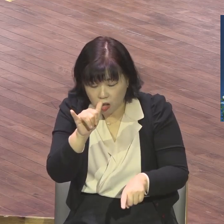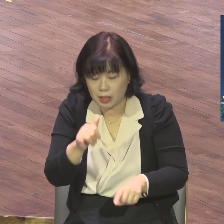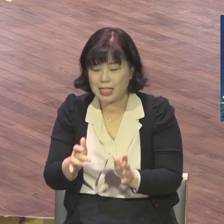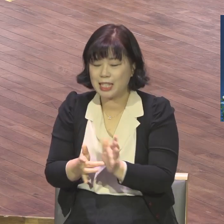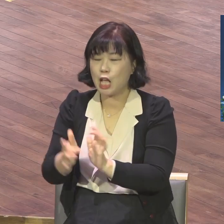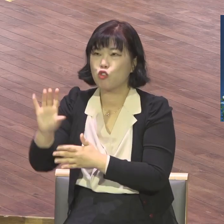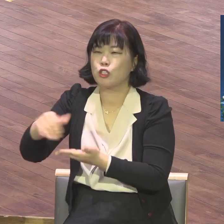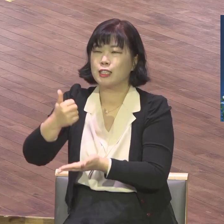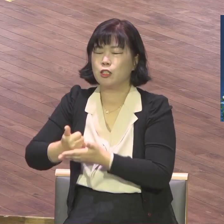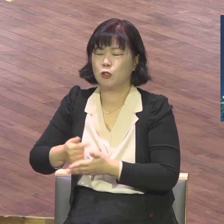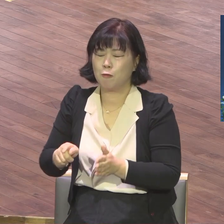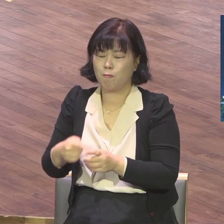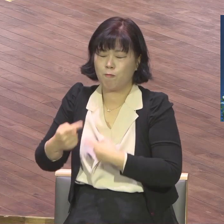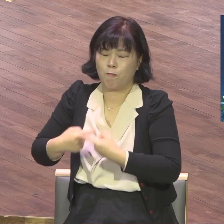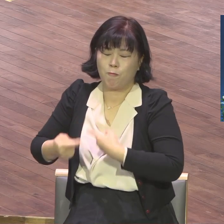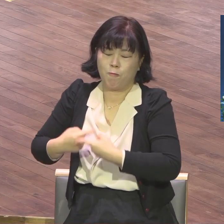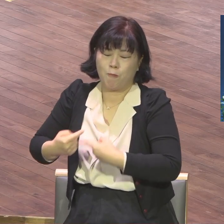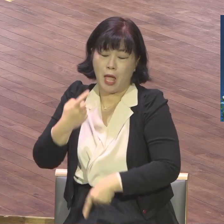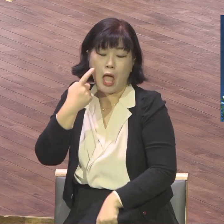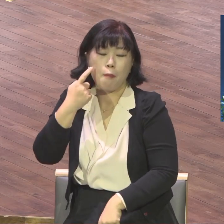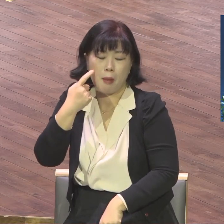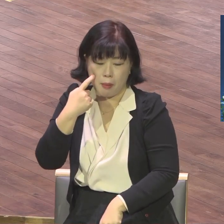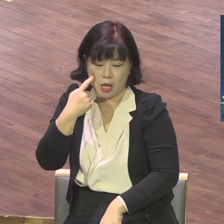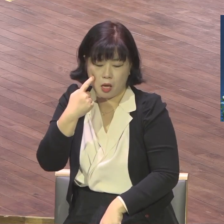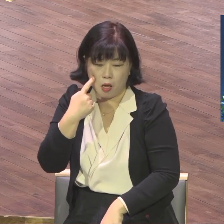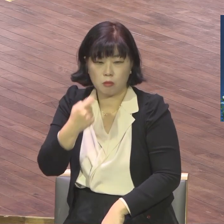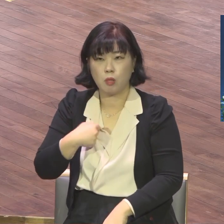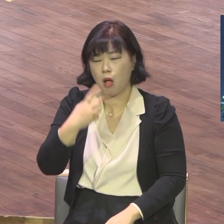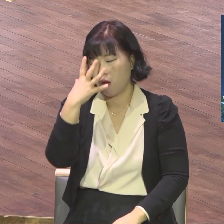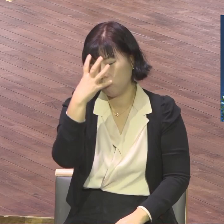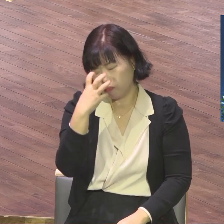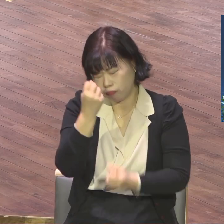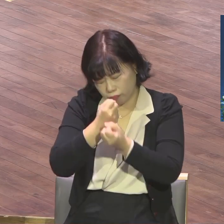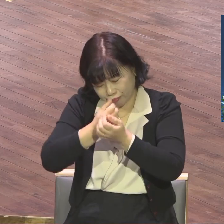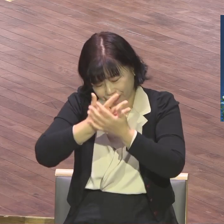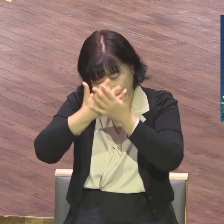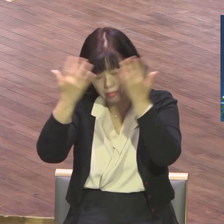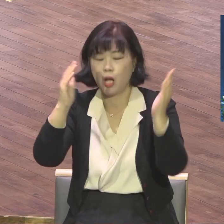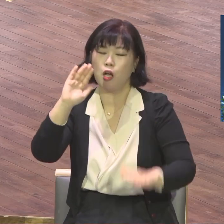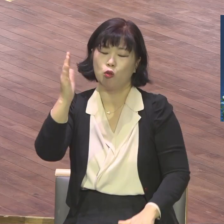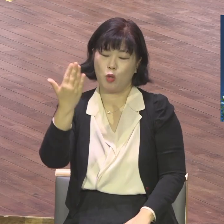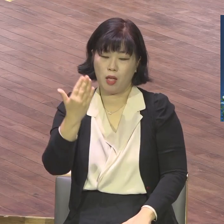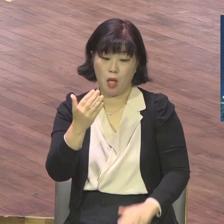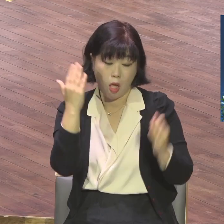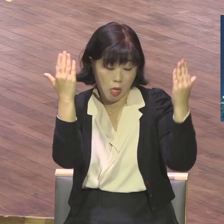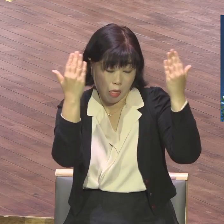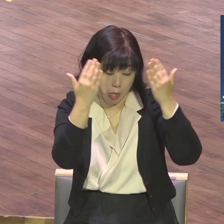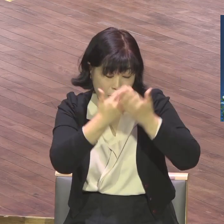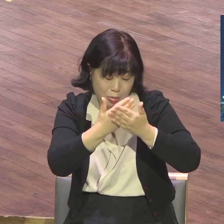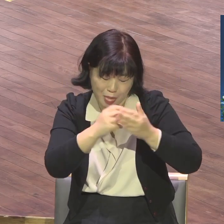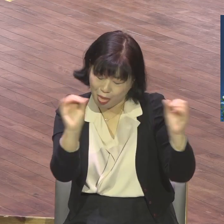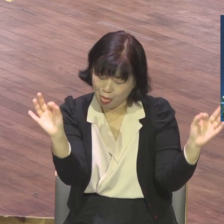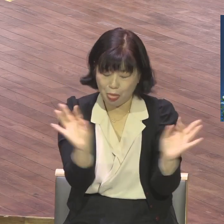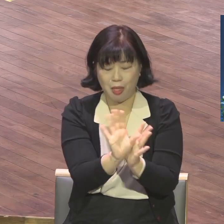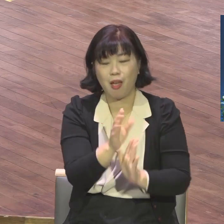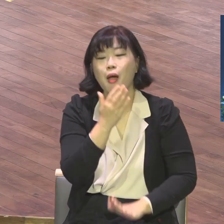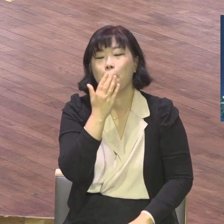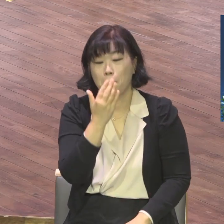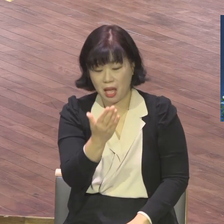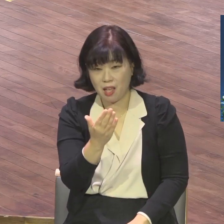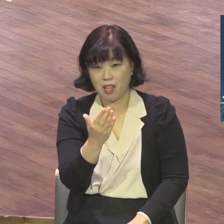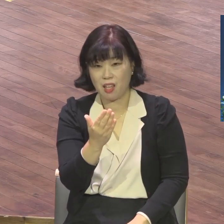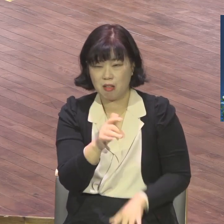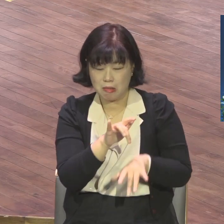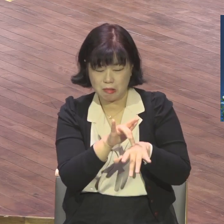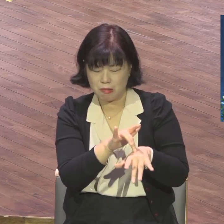물러가지. 그게 무슨 우울증이 무슨 공황증이 무슨 옵니까? 샥 물러가 버리지. 벌벌 떨고